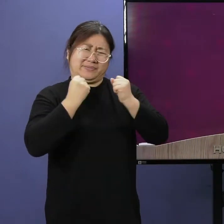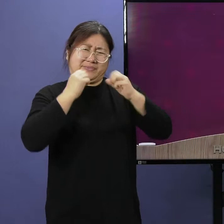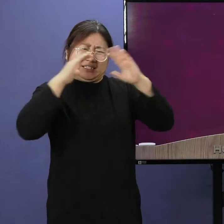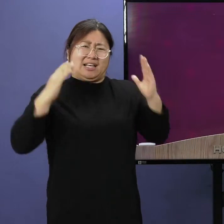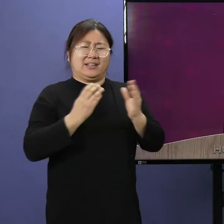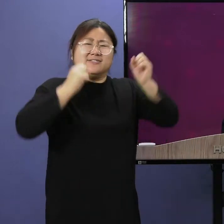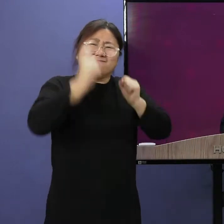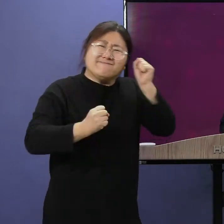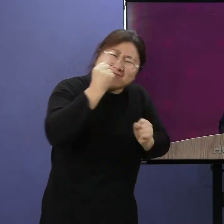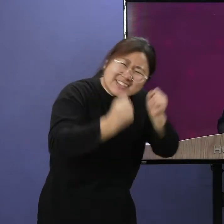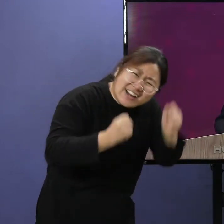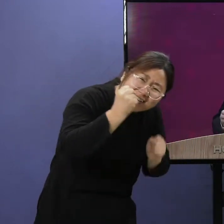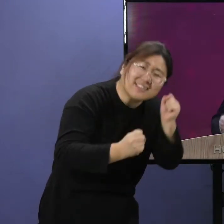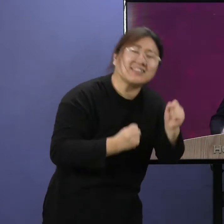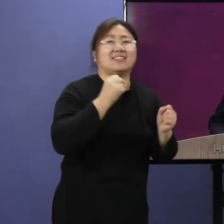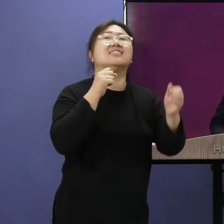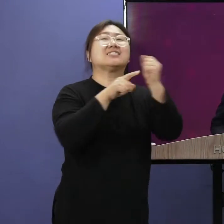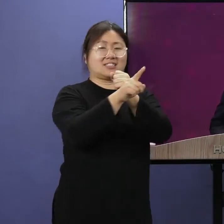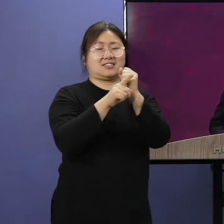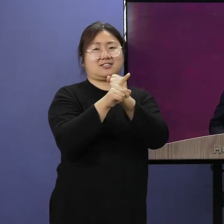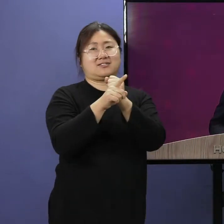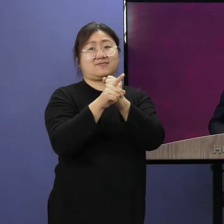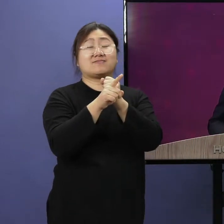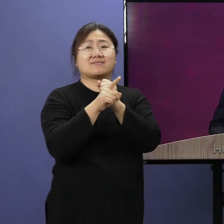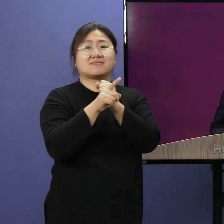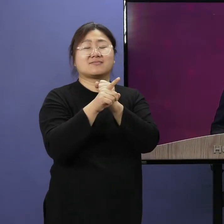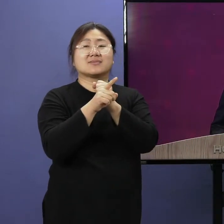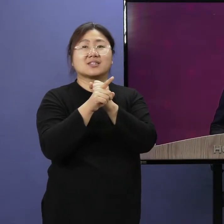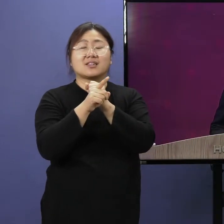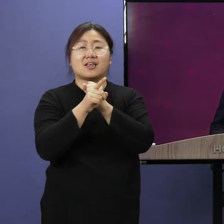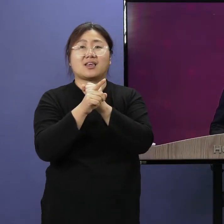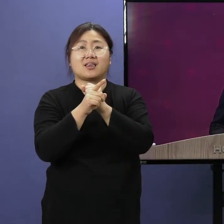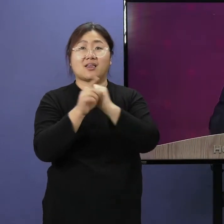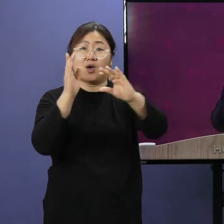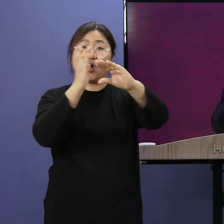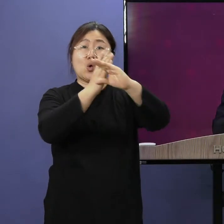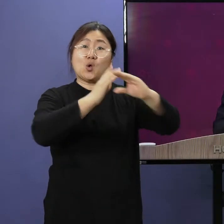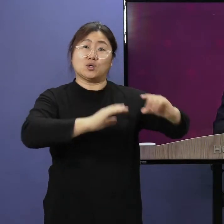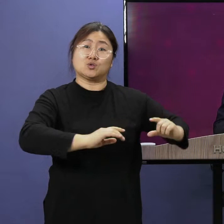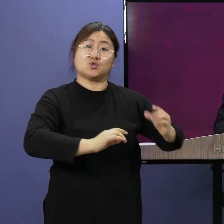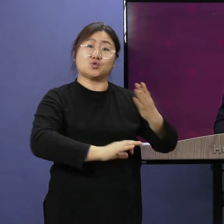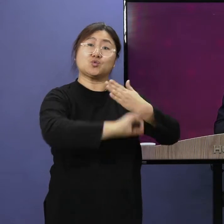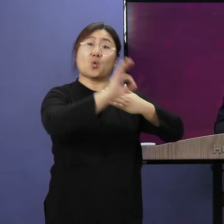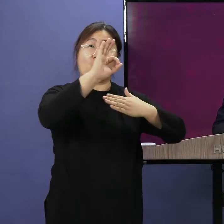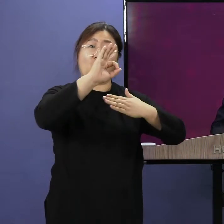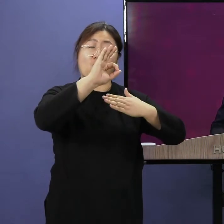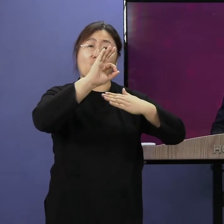수 있는데요, 여러분, 중동 사람들이 입는 옷이 어떤 옷입니까? 일자 통으로 된